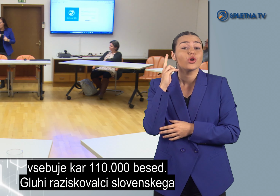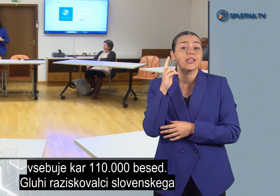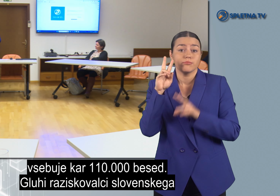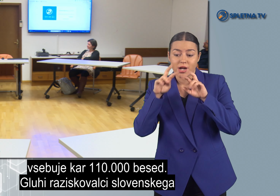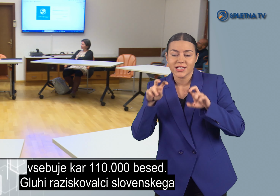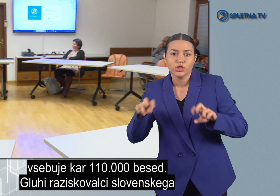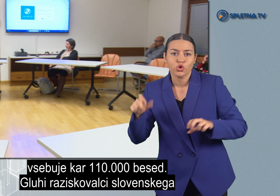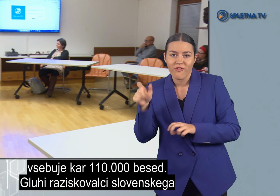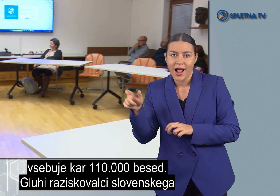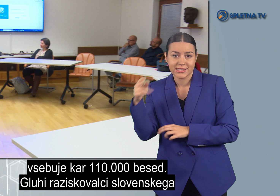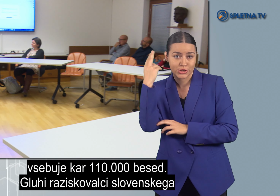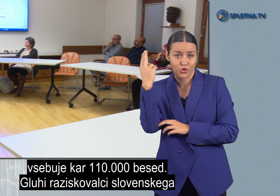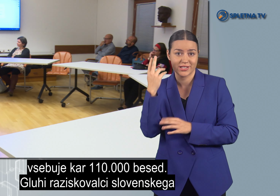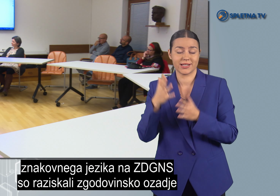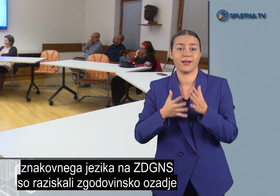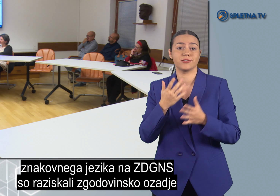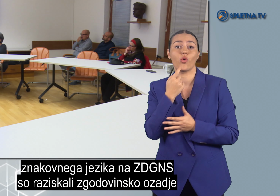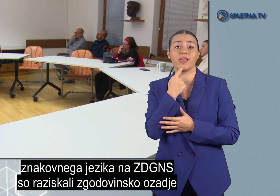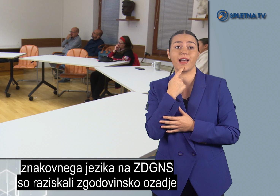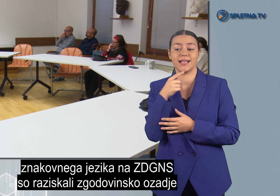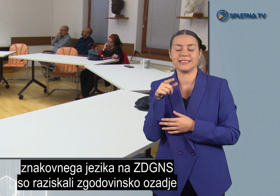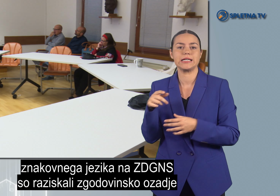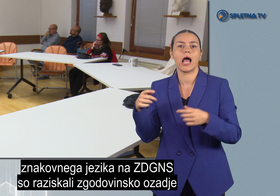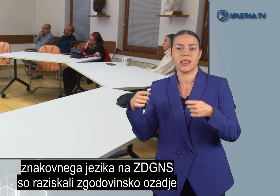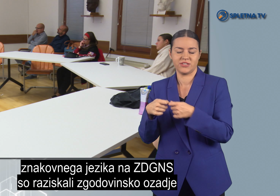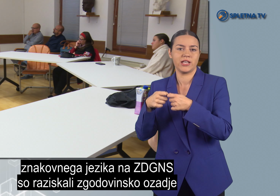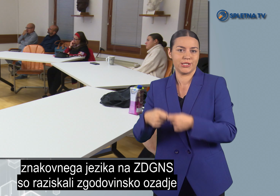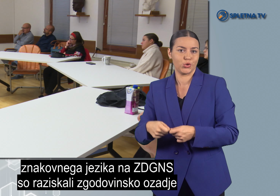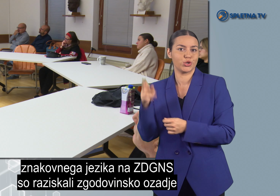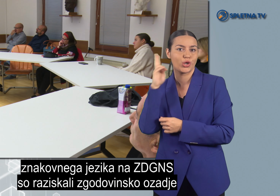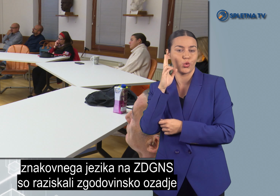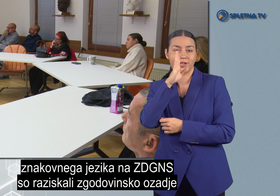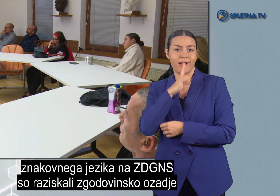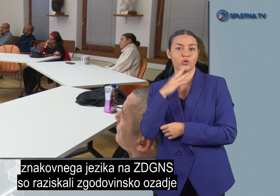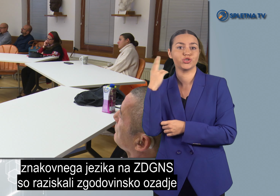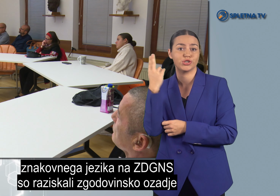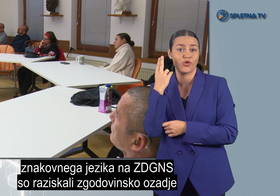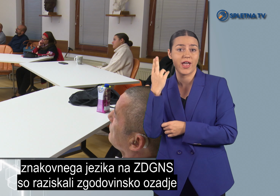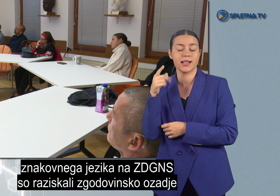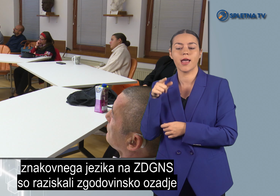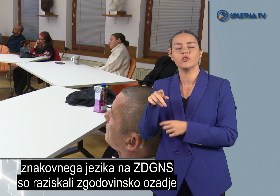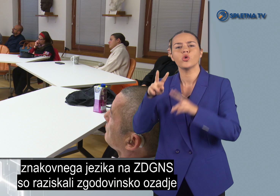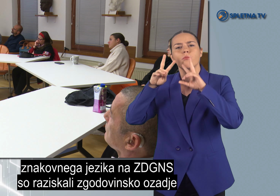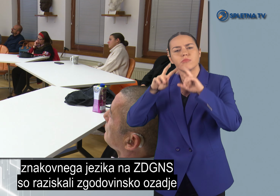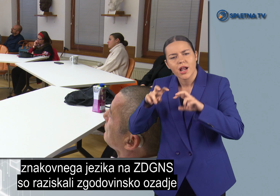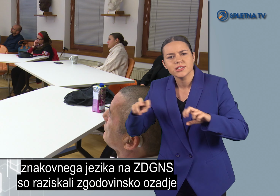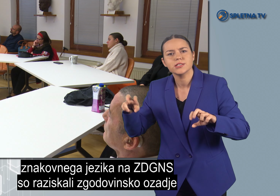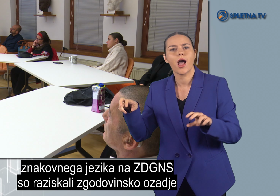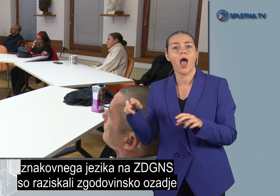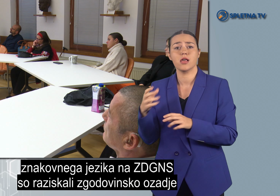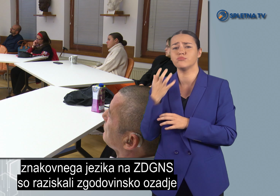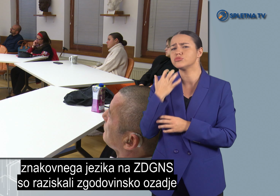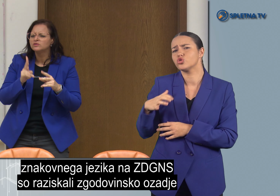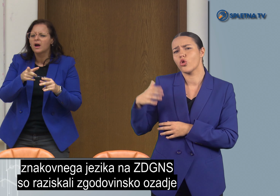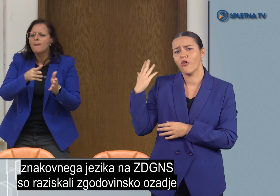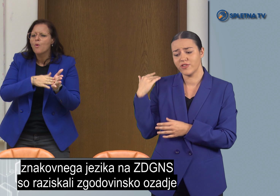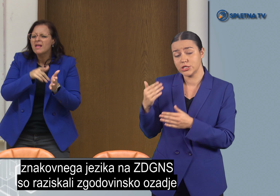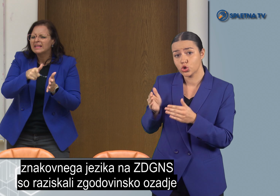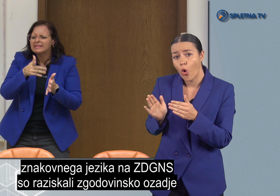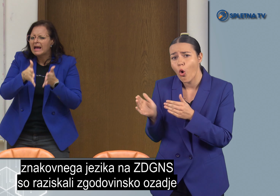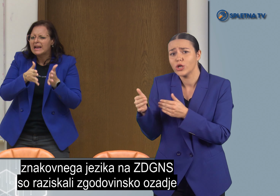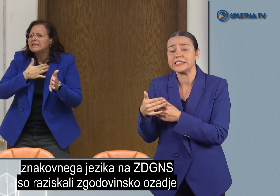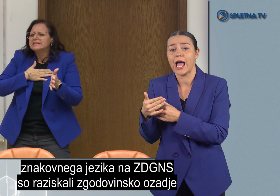Gluhi raziskovalci slovenskega znakovnega jezika na ZDGNS so raziskali zgodovinsko ozadje izvora slovenskega